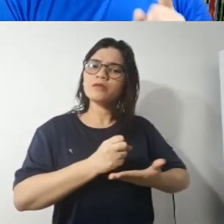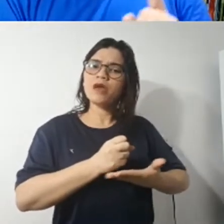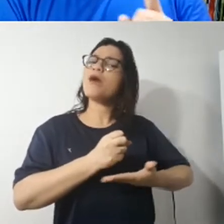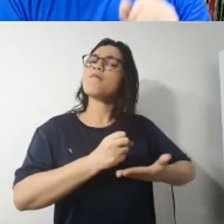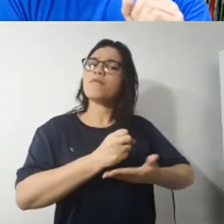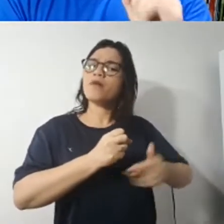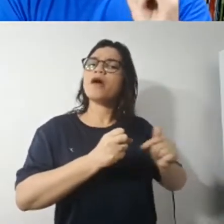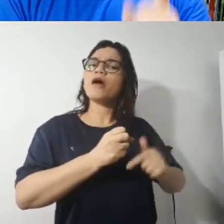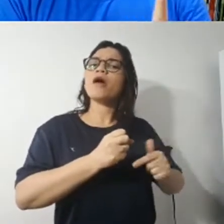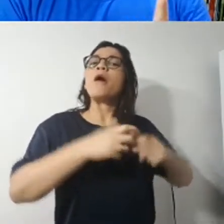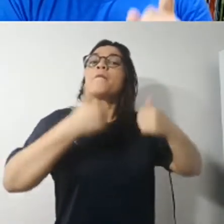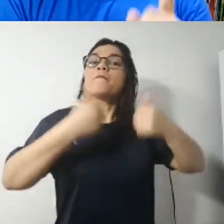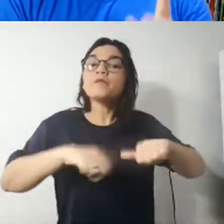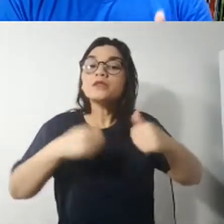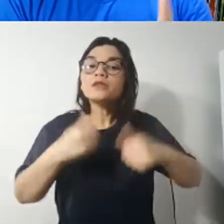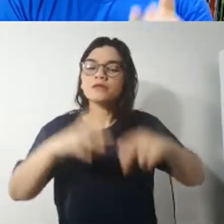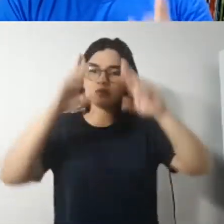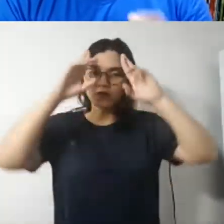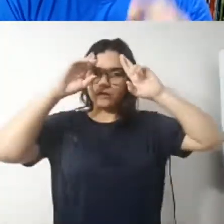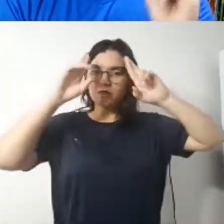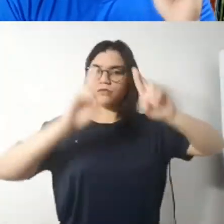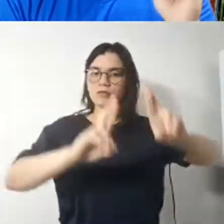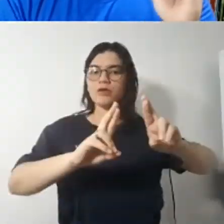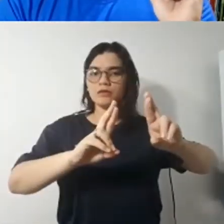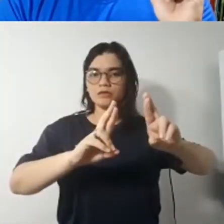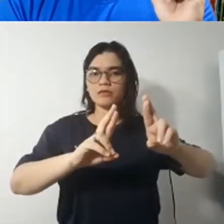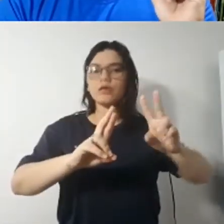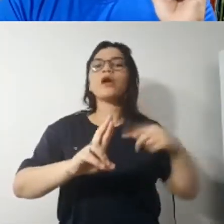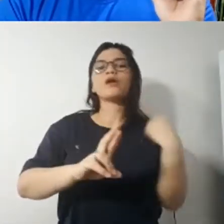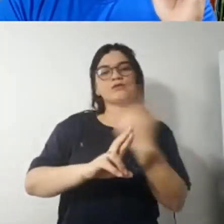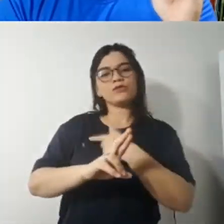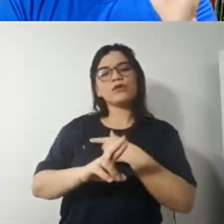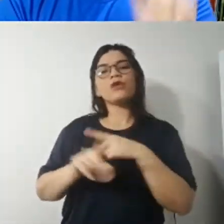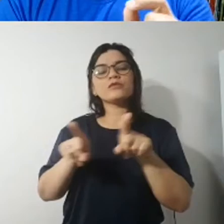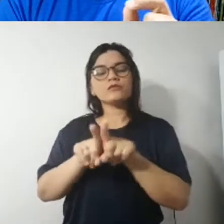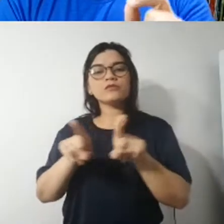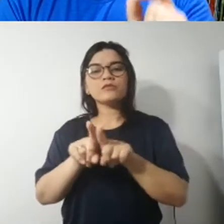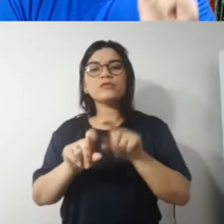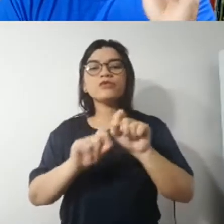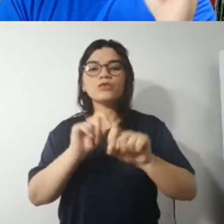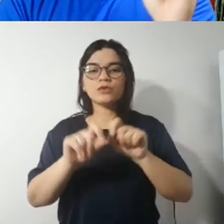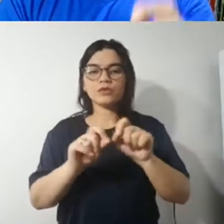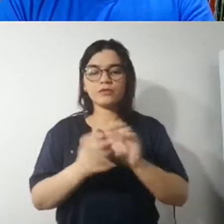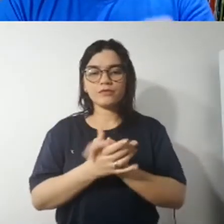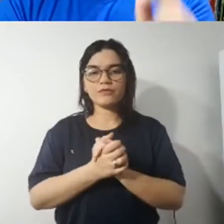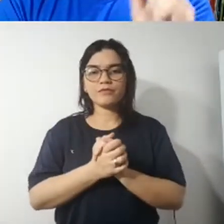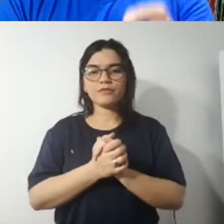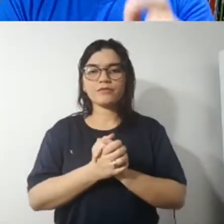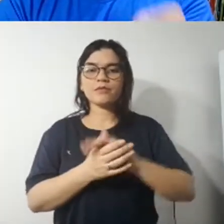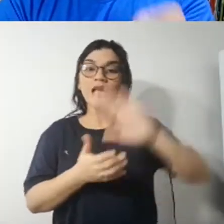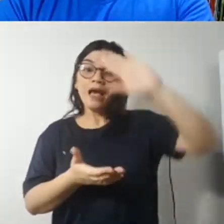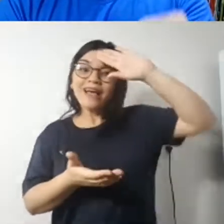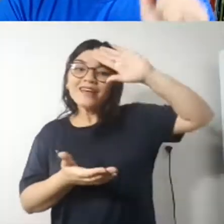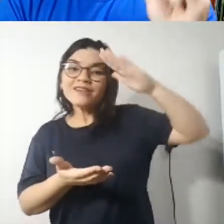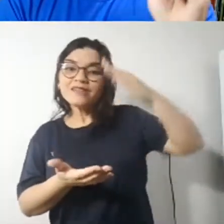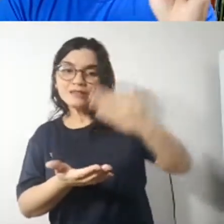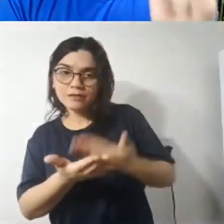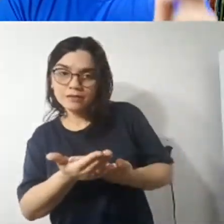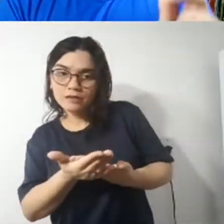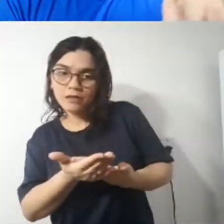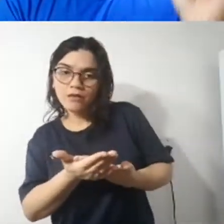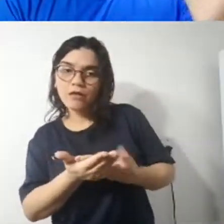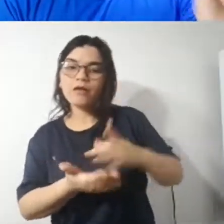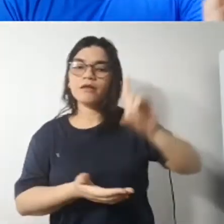nós, em suas bases, devemos ter a crença correta de que Deus